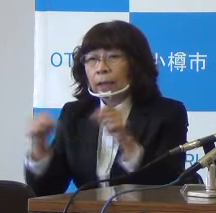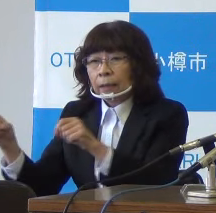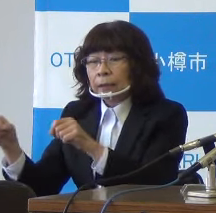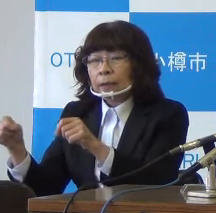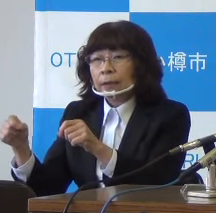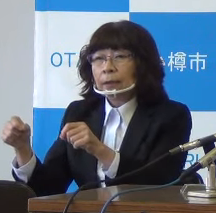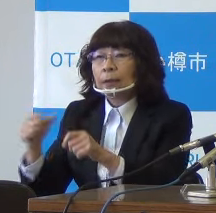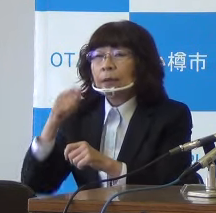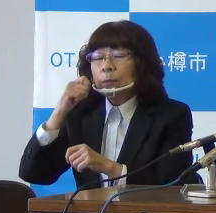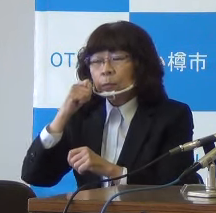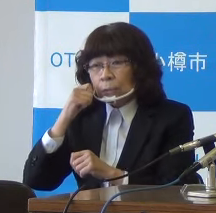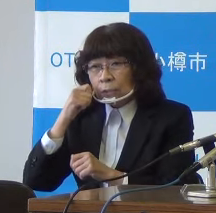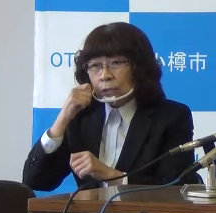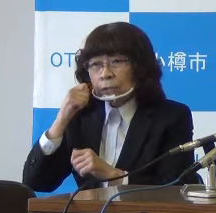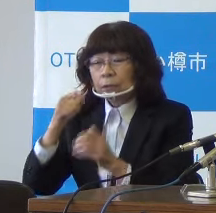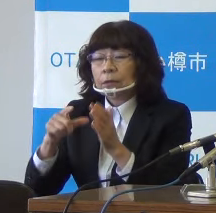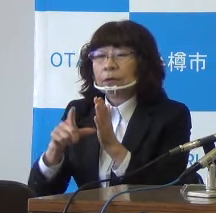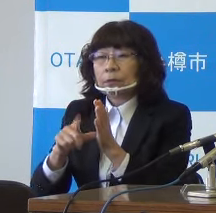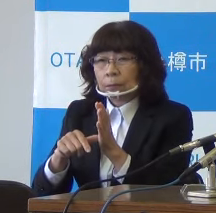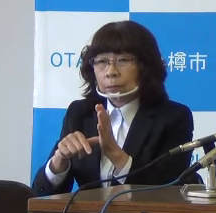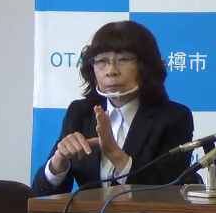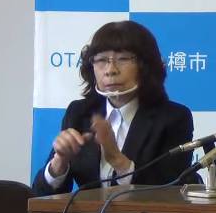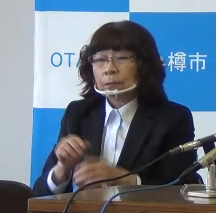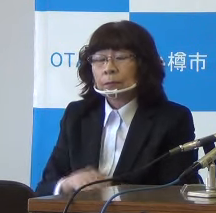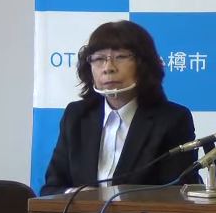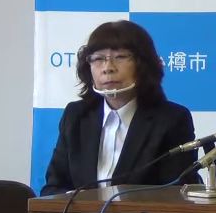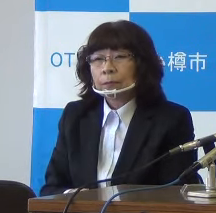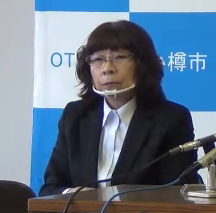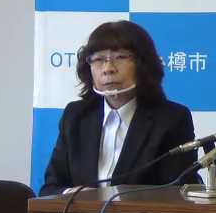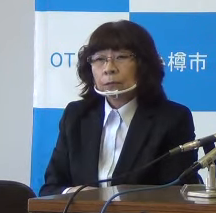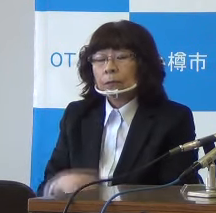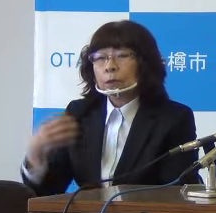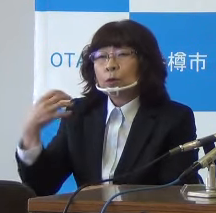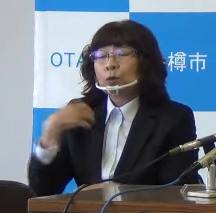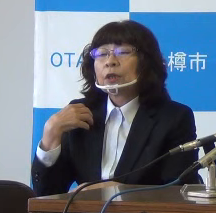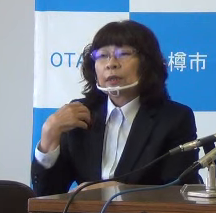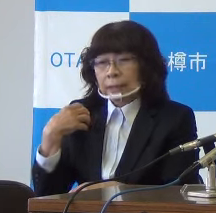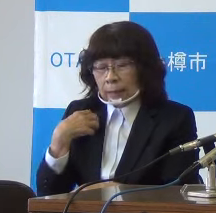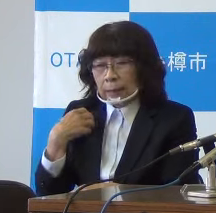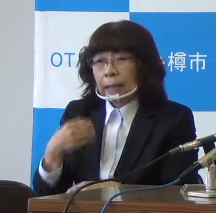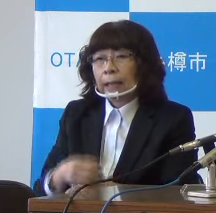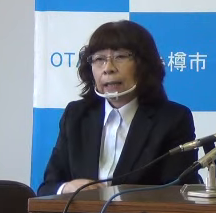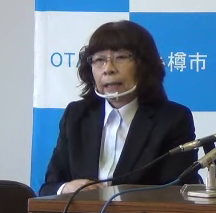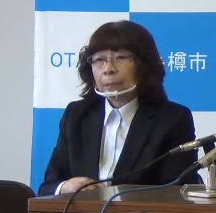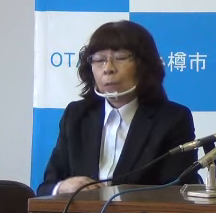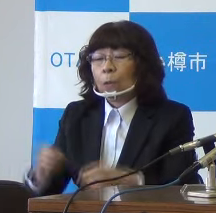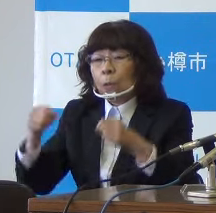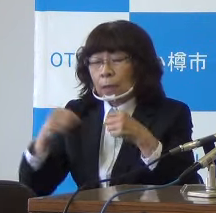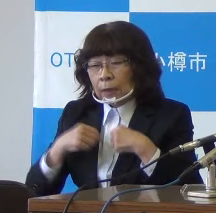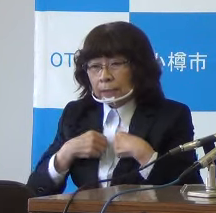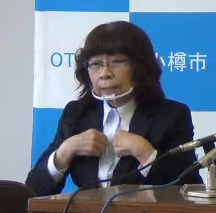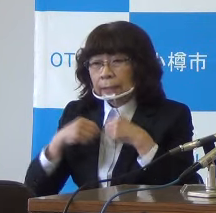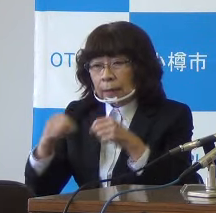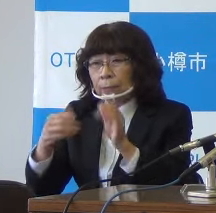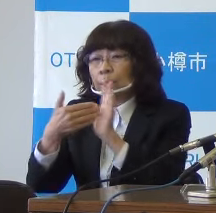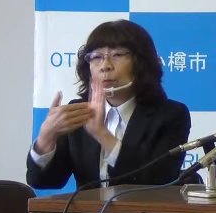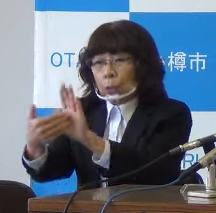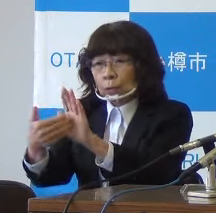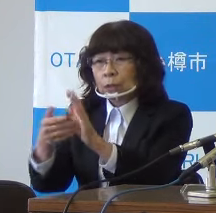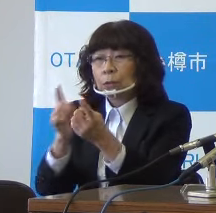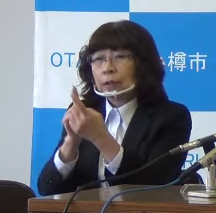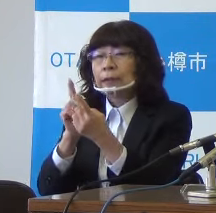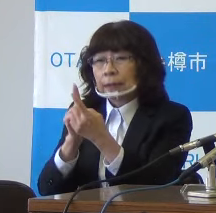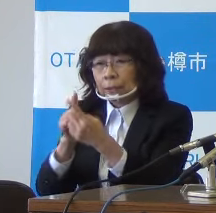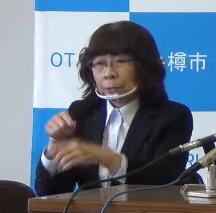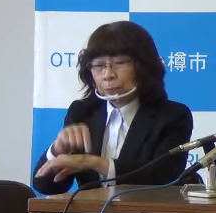応ができない場合には主催者が感染防止対策を